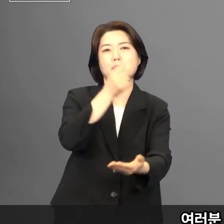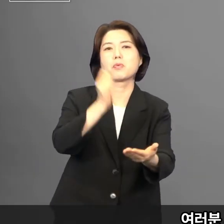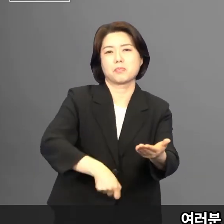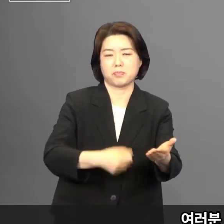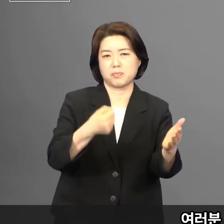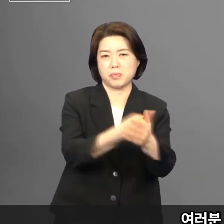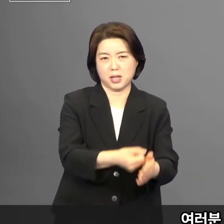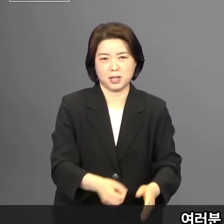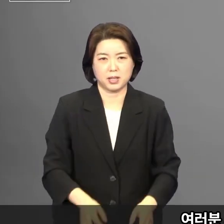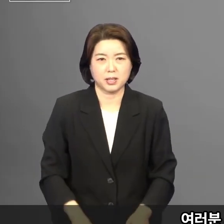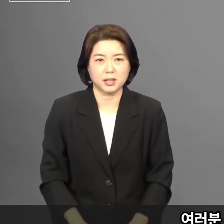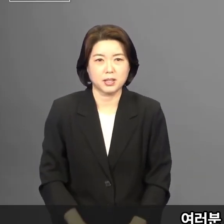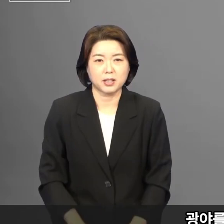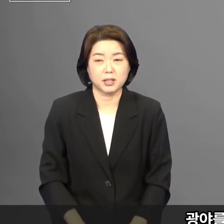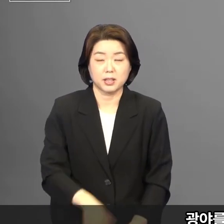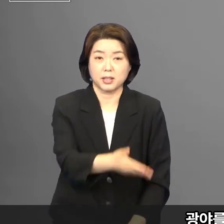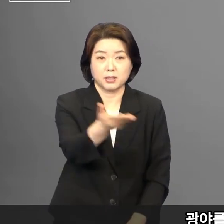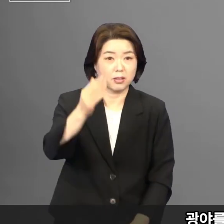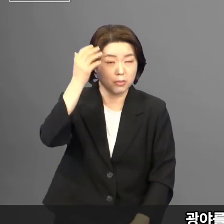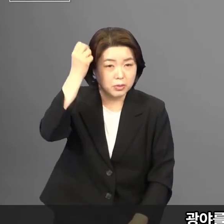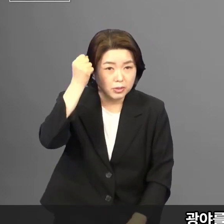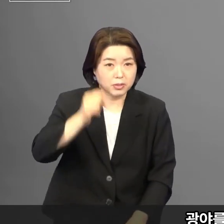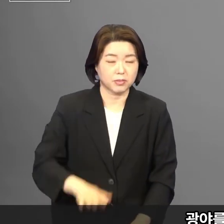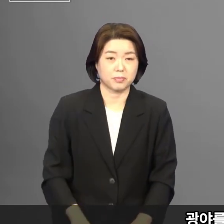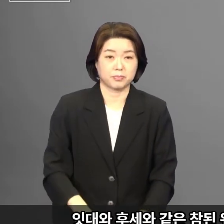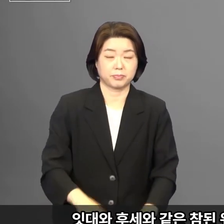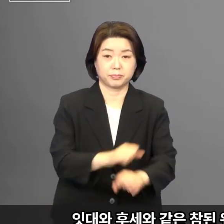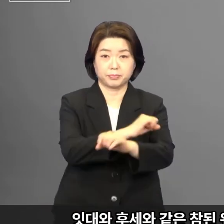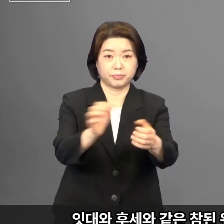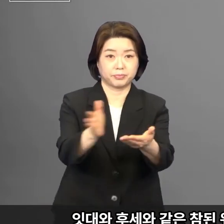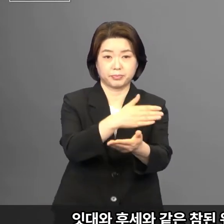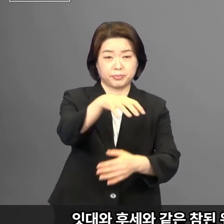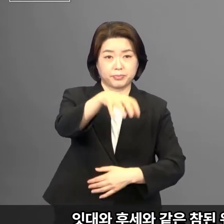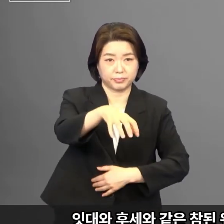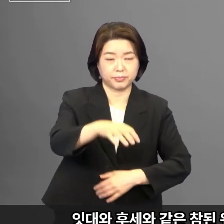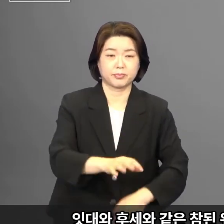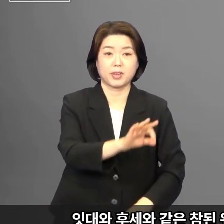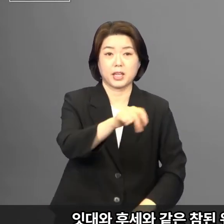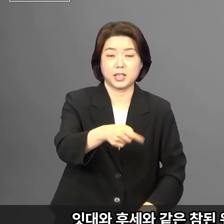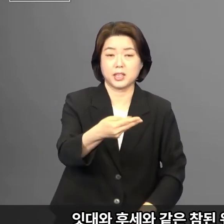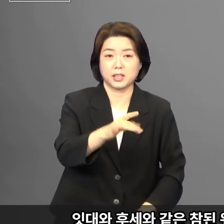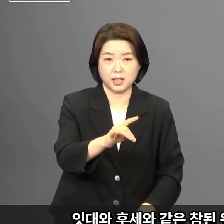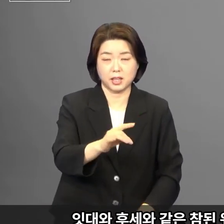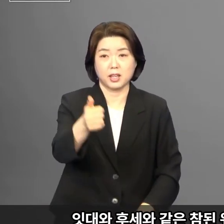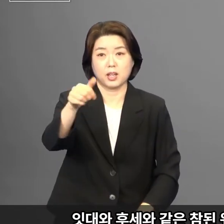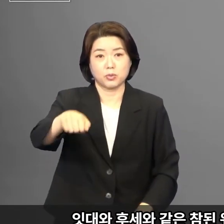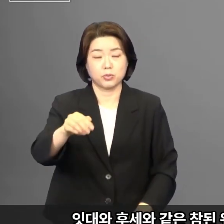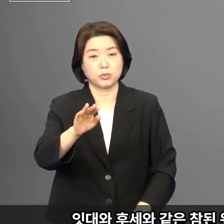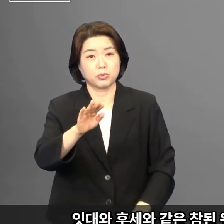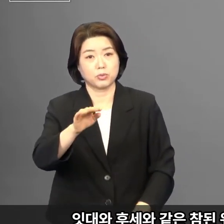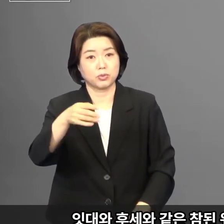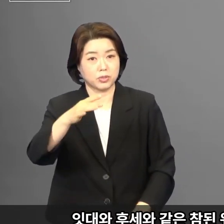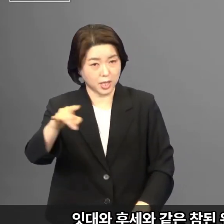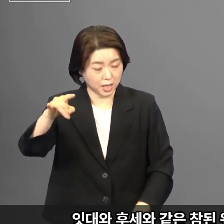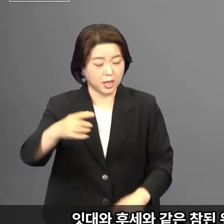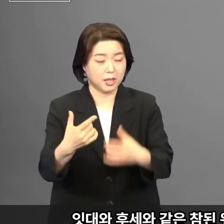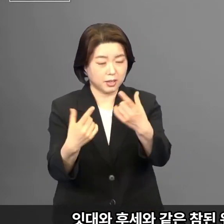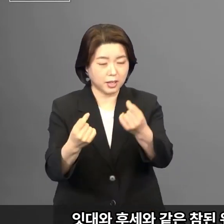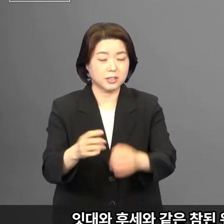여러분 기억하십시오. 광야를 지날 때에는 이때와 후세와 같은 참된 위로자도